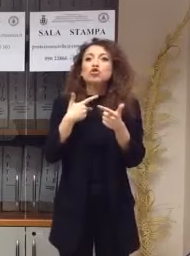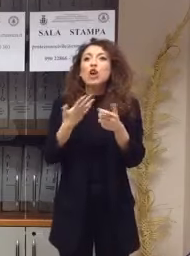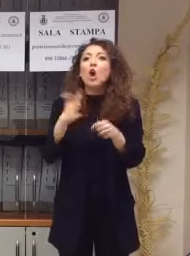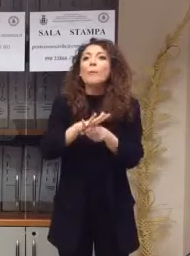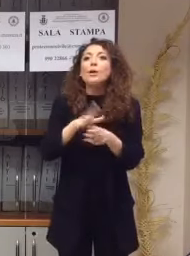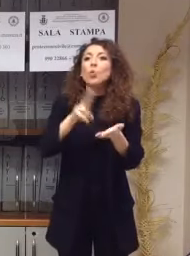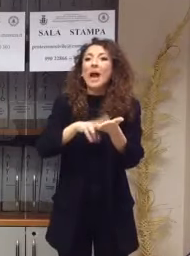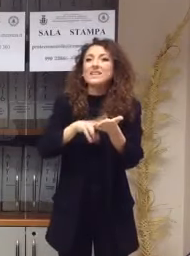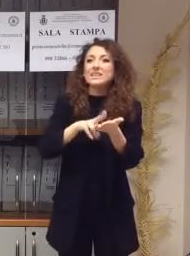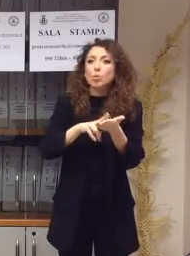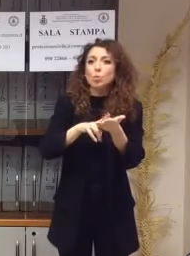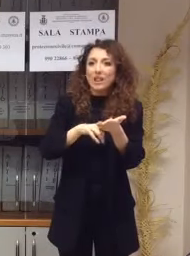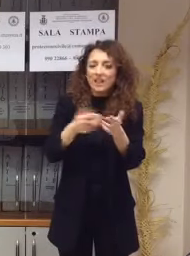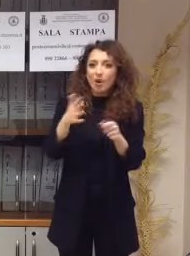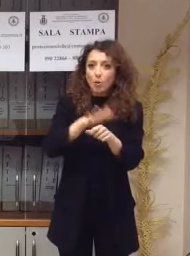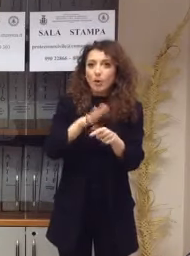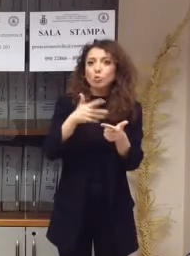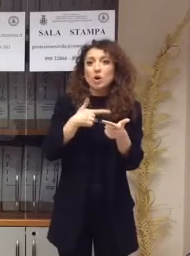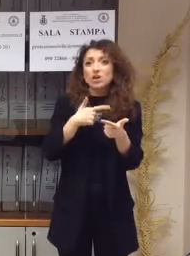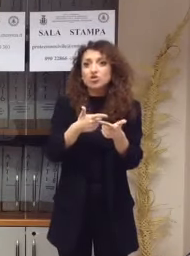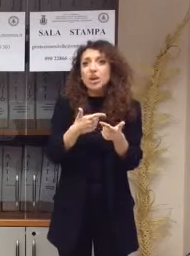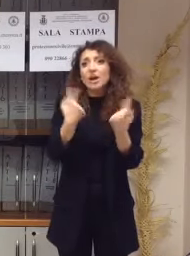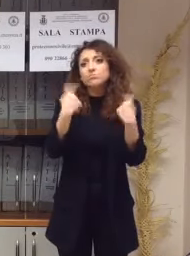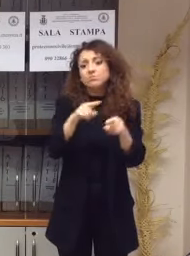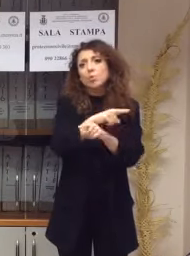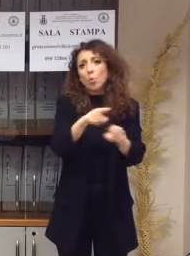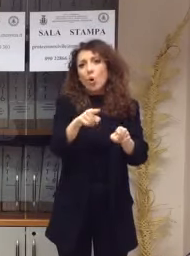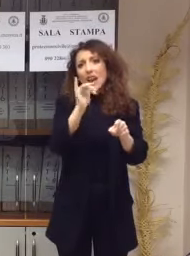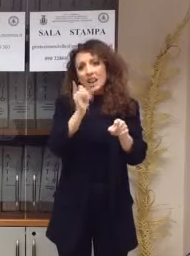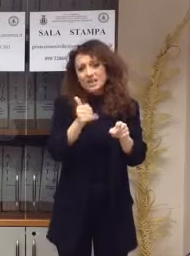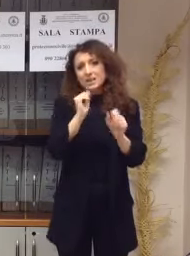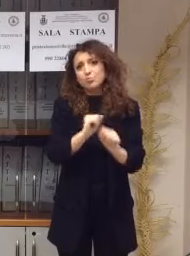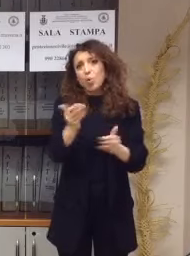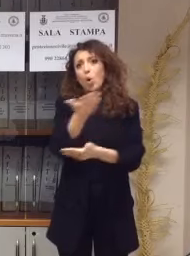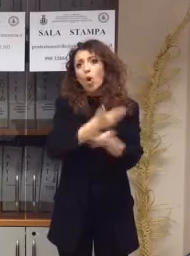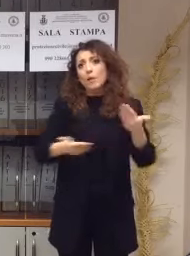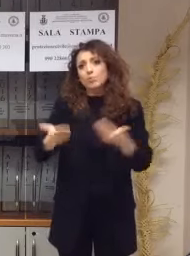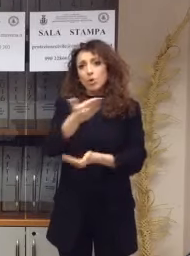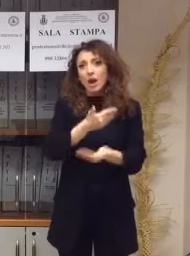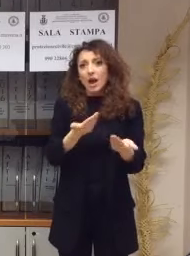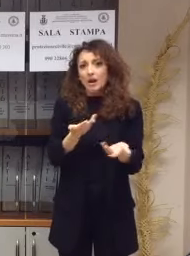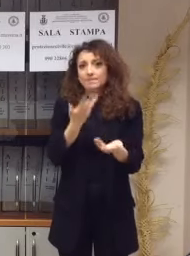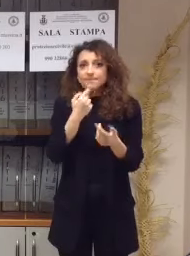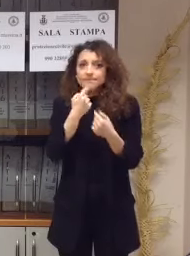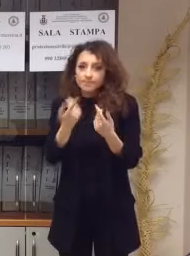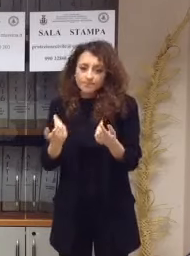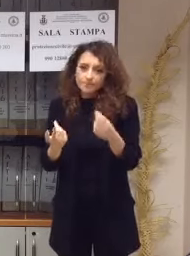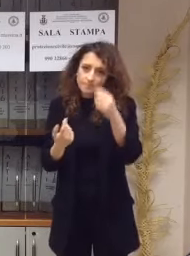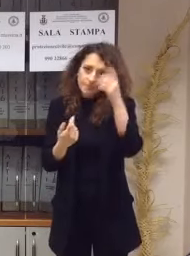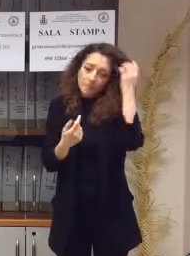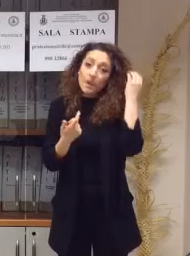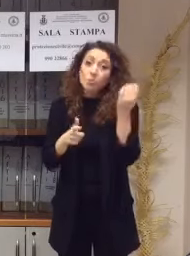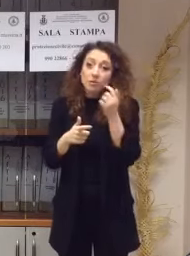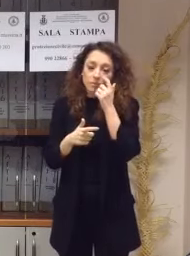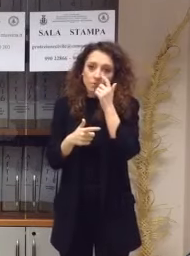assicurativa e noi solo di quelli possiamo, con quelli possiamo collaborare. Quindi ve lo voglio dire